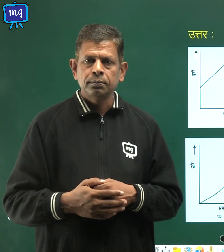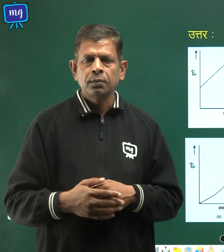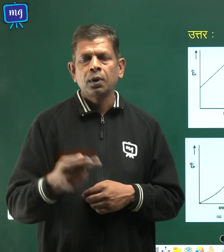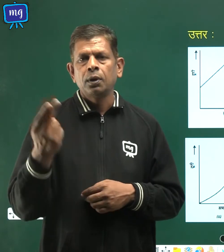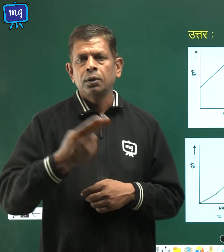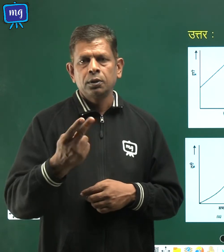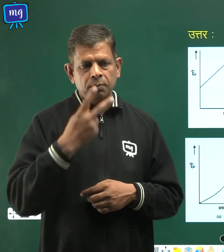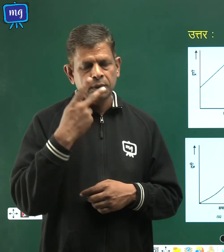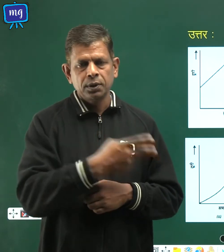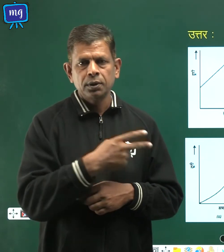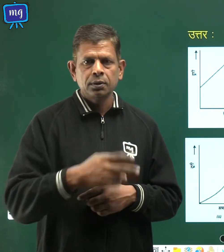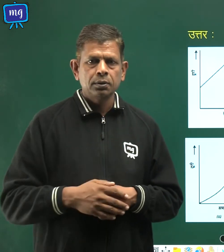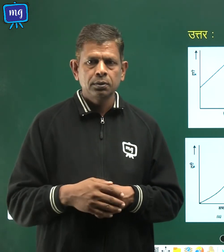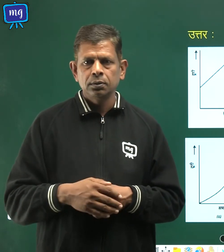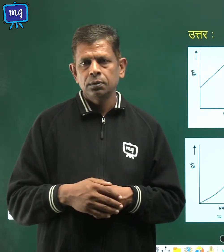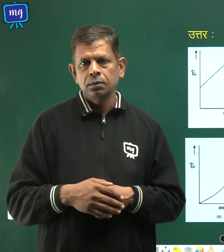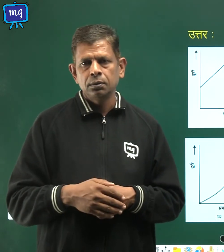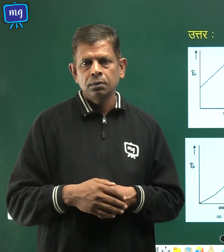चित्र में देखिए,